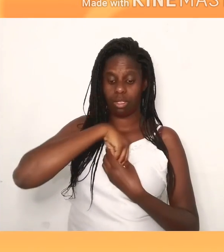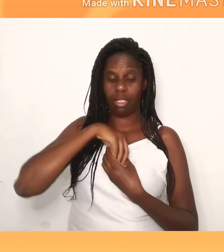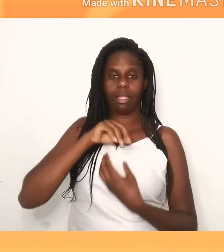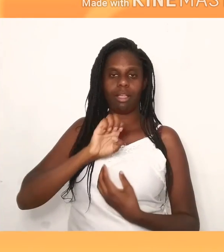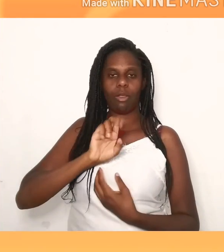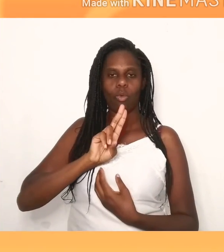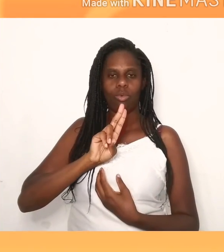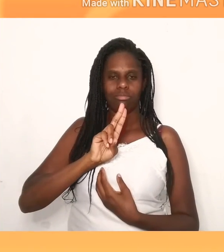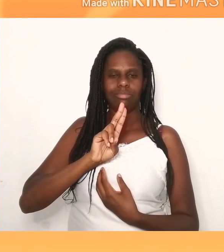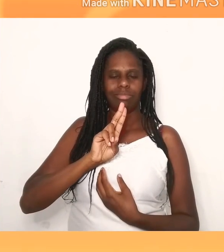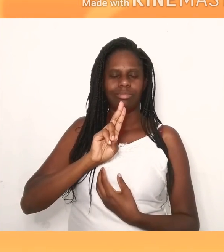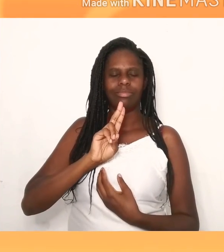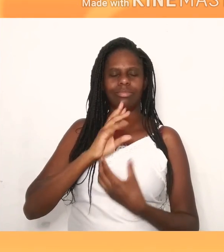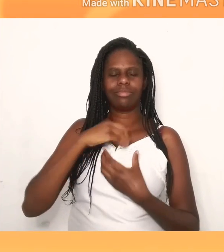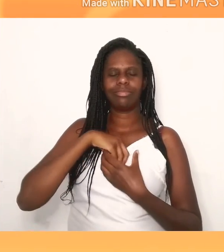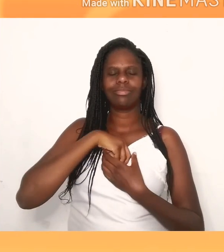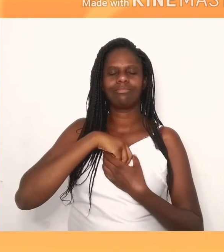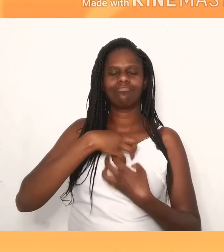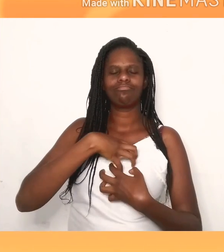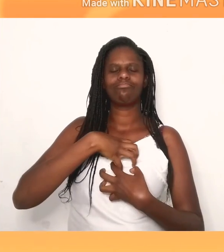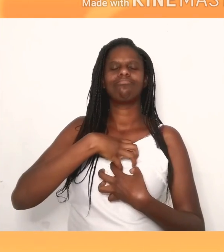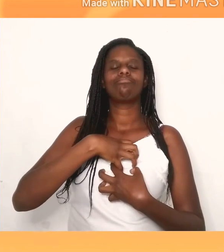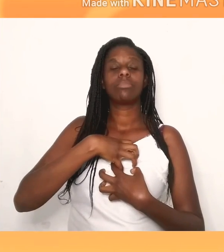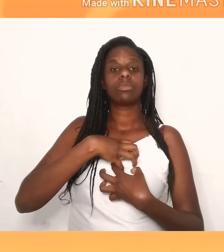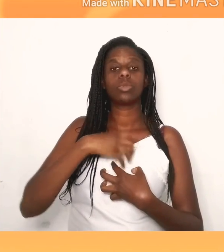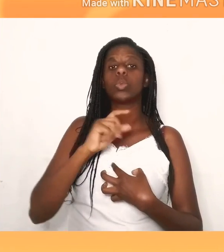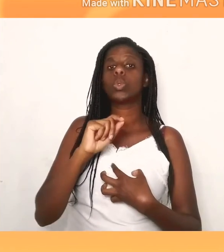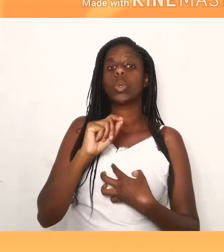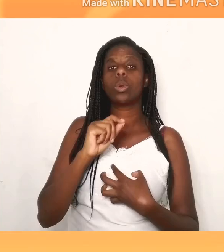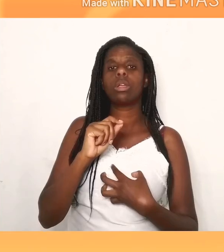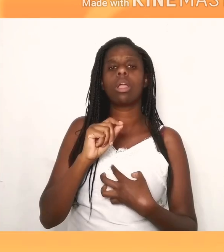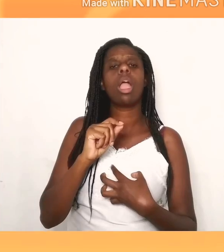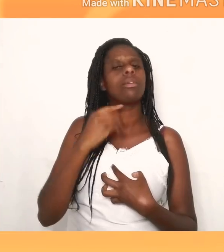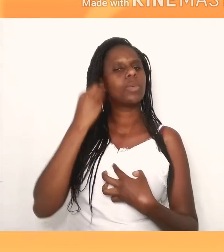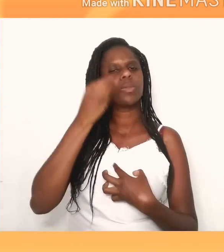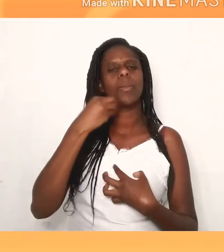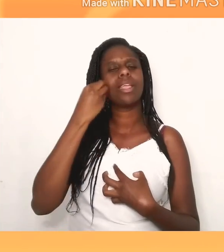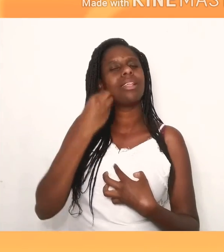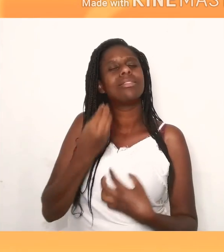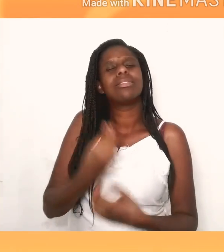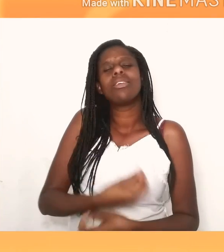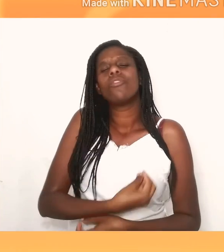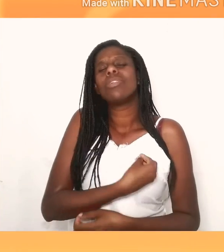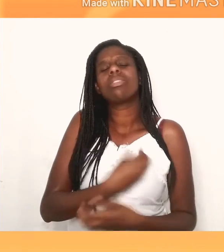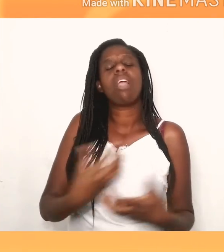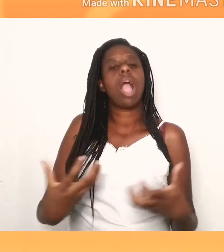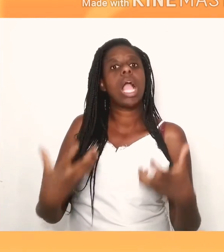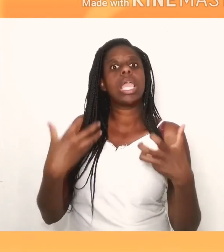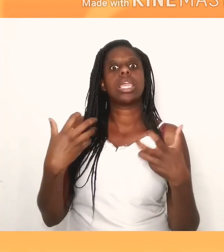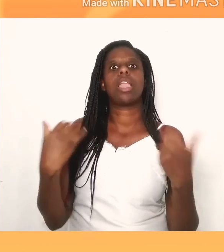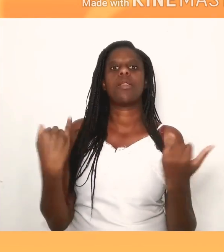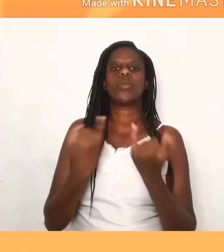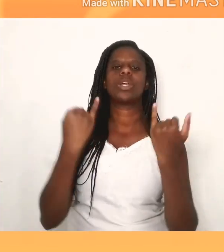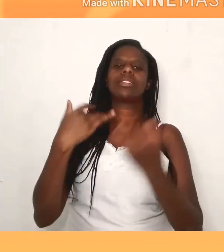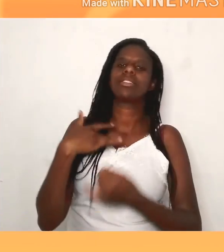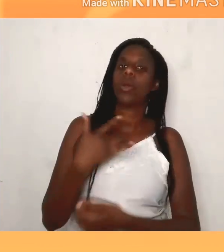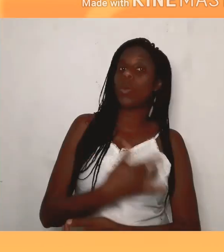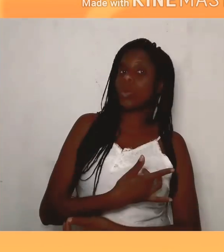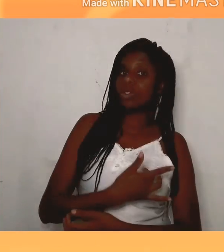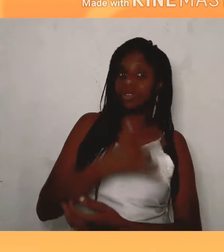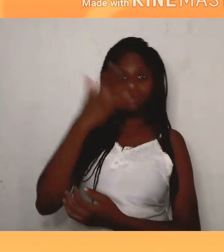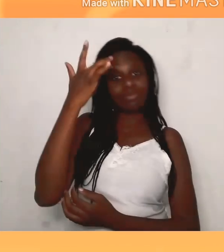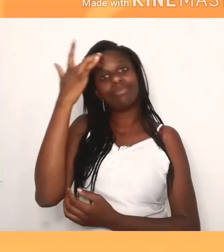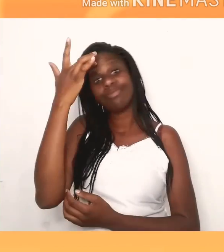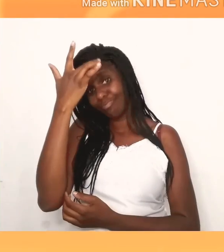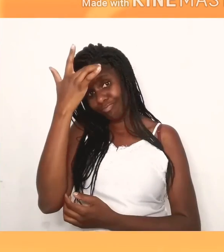desse centro interno, esse eu interior, como a gente diz no yoga, que é um centro para uma experiência de vida muito mais rica,